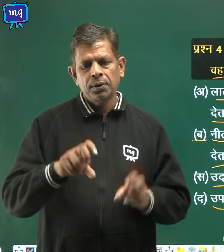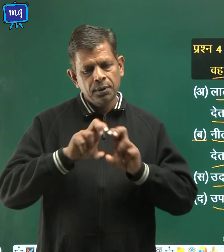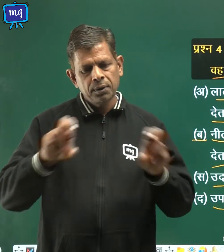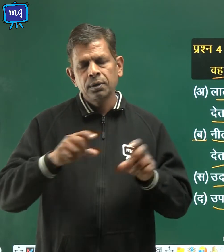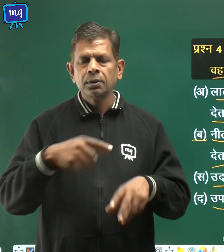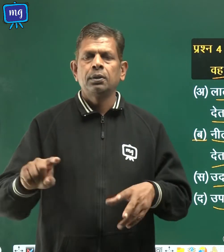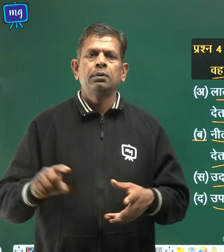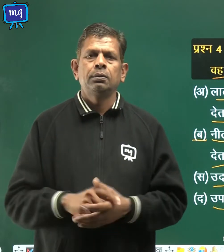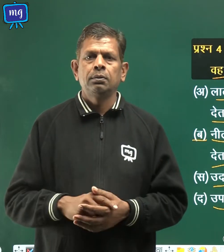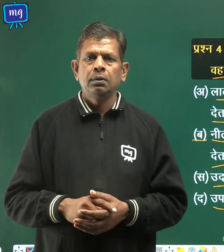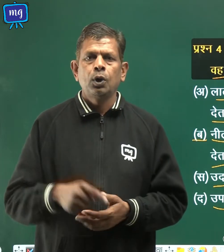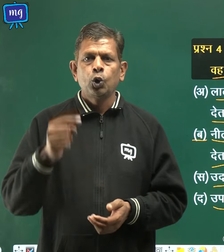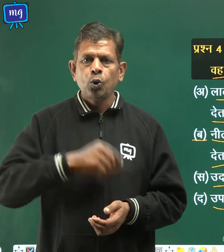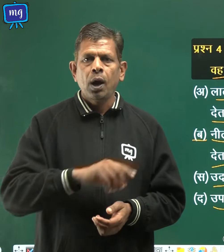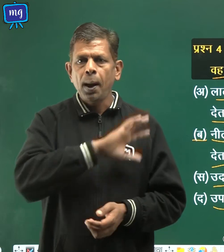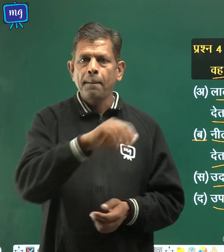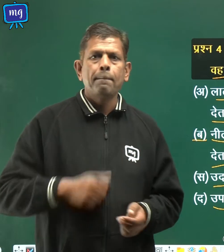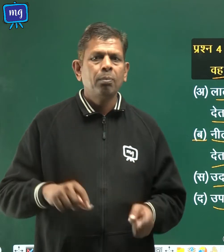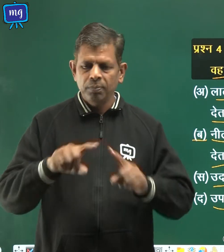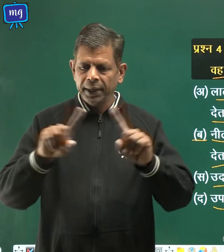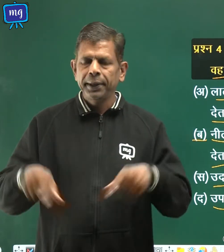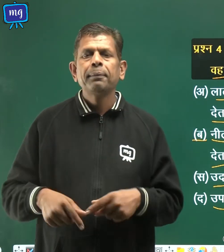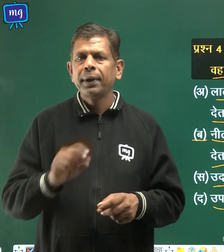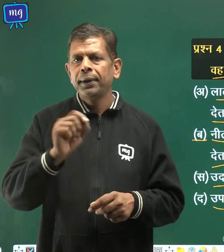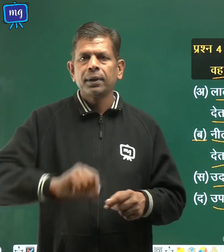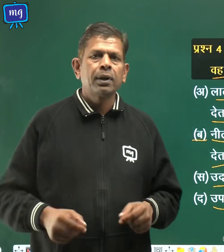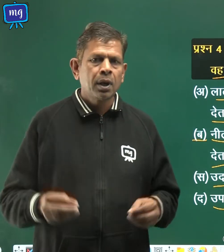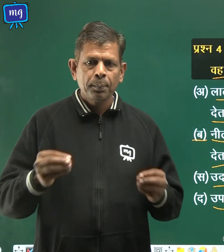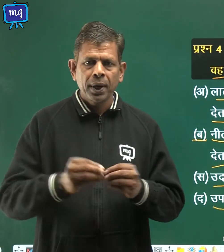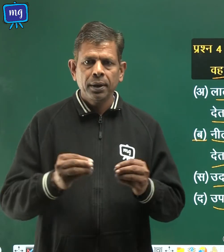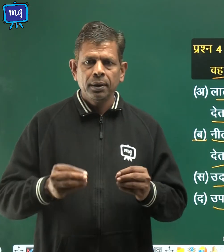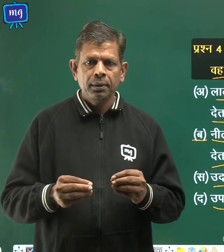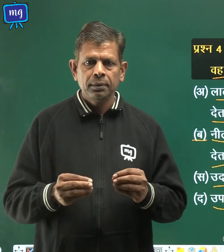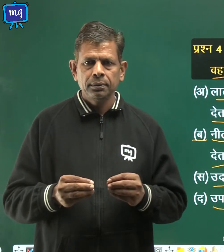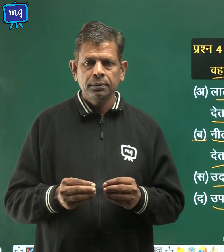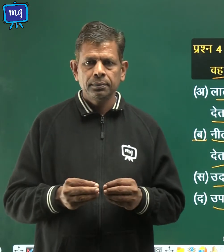सही है, तो हम ब्रैकेट में लिखेंगे ब।